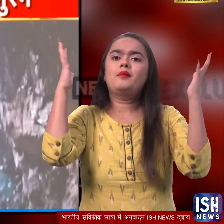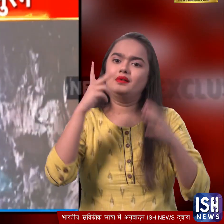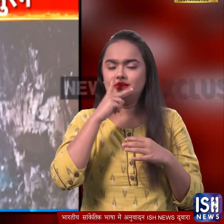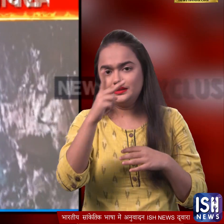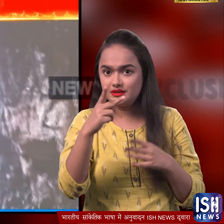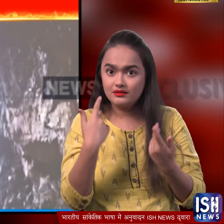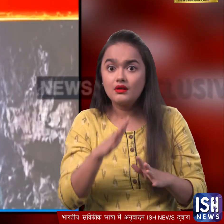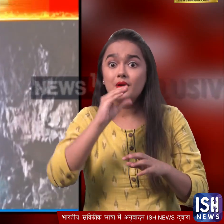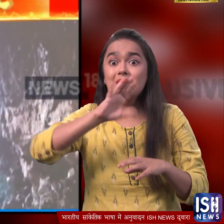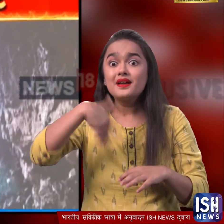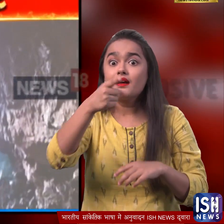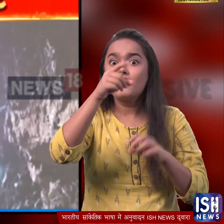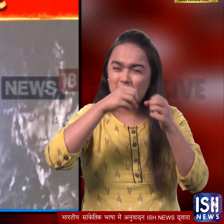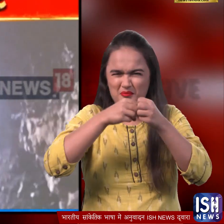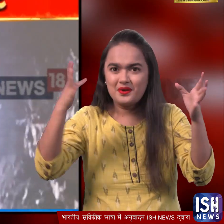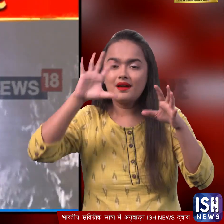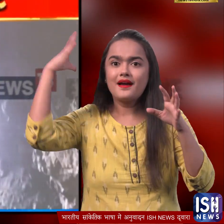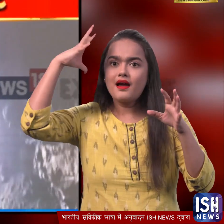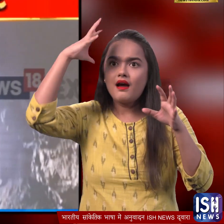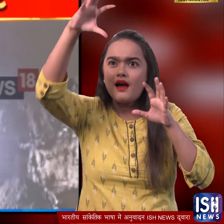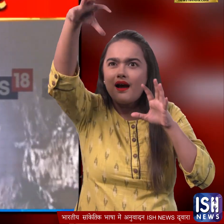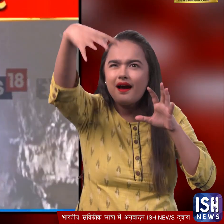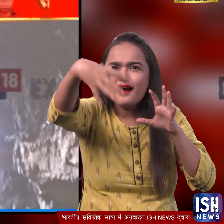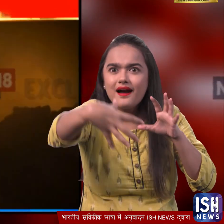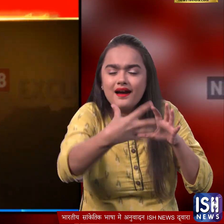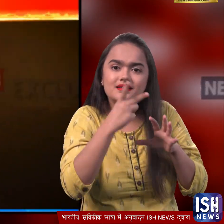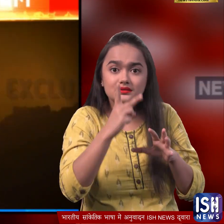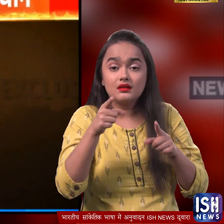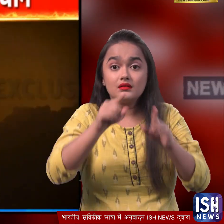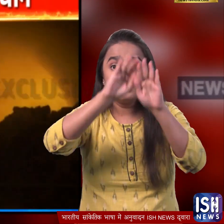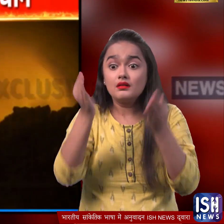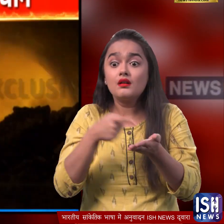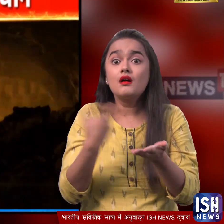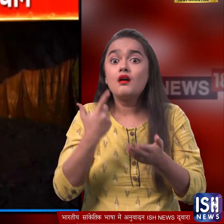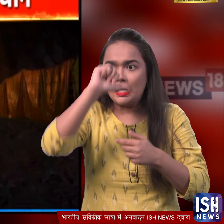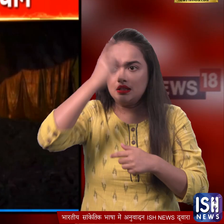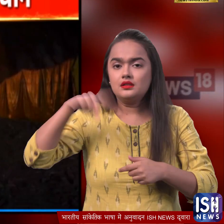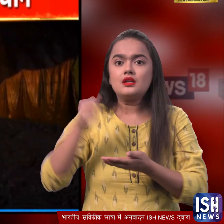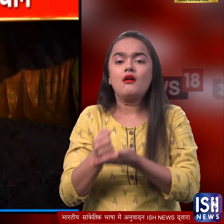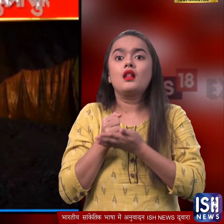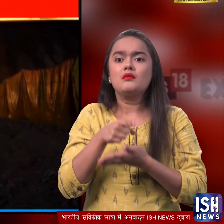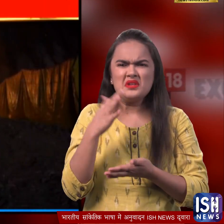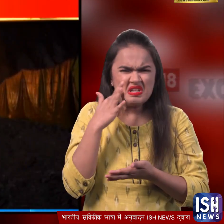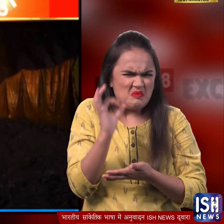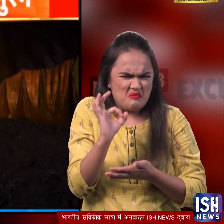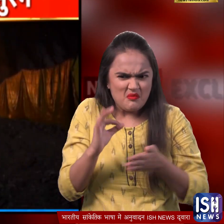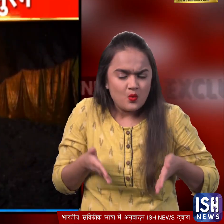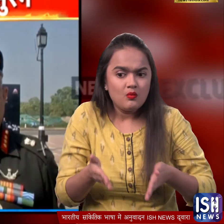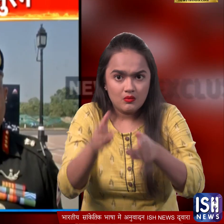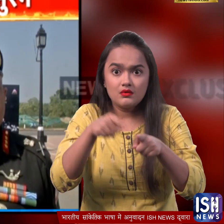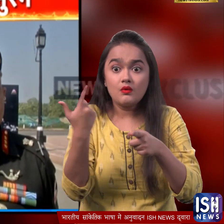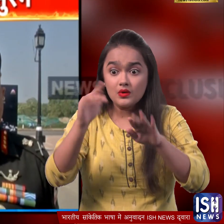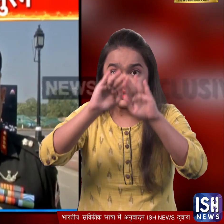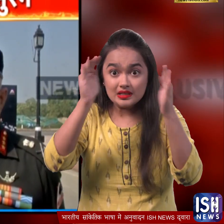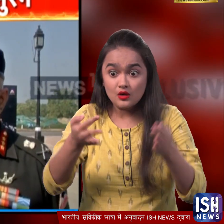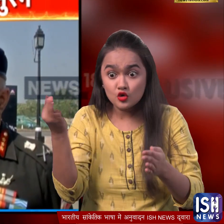की तस्वीर दिखाई दी, जिसके बाद सामने से रोशनी सुरंग में दाखिल होती दिखने लगी। इस सुरंग को देश की सुरक्षा के नजरिए से बेहद अहम माना जा रहा है।